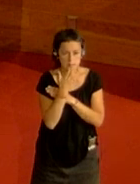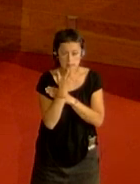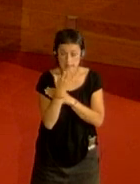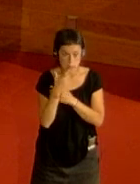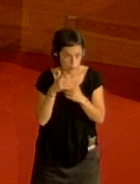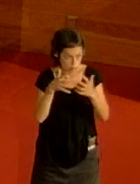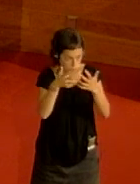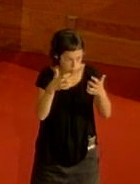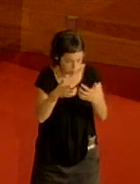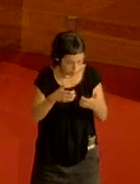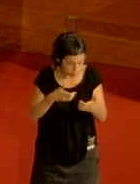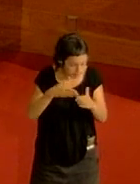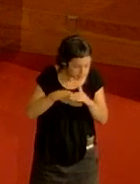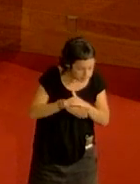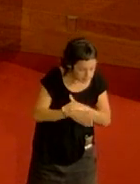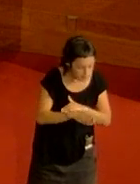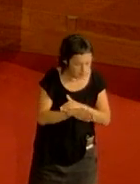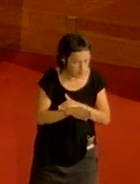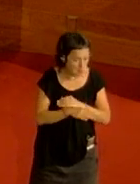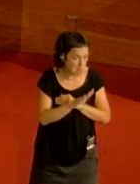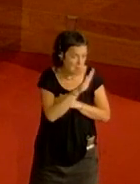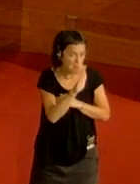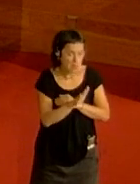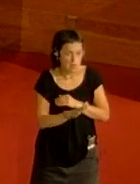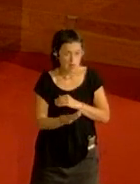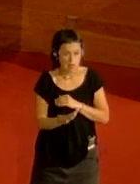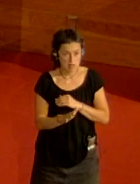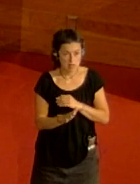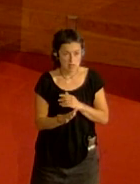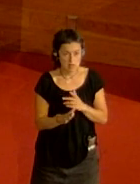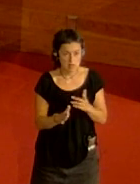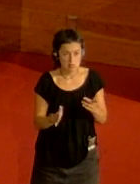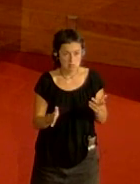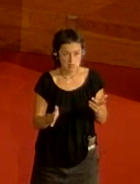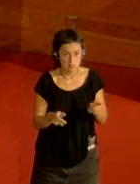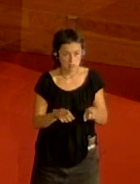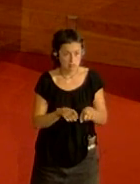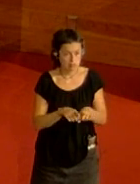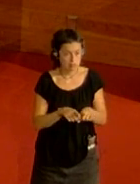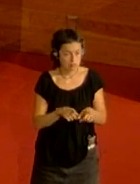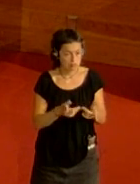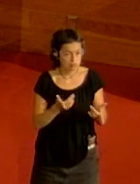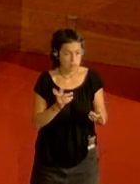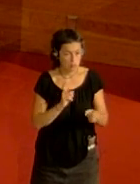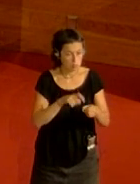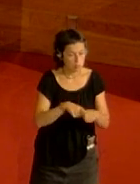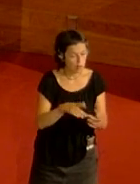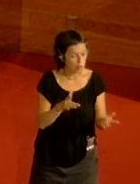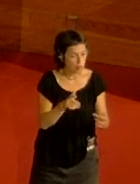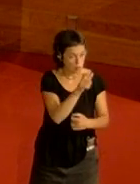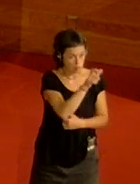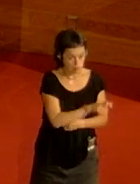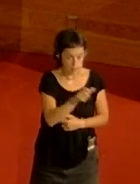eh pareciera que que simplemente Estamos asistiendo a una relación afectiva entre dos